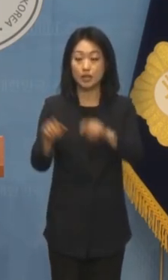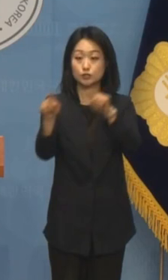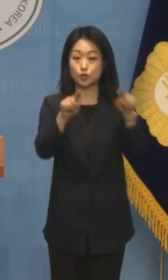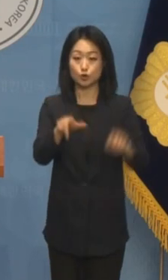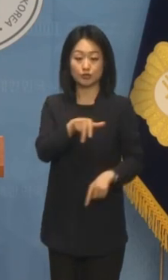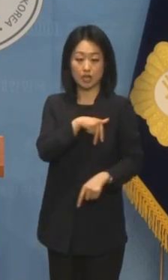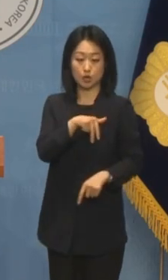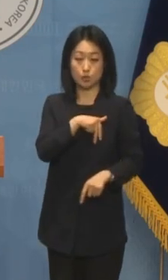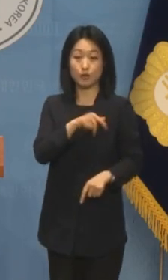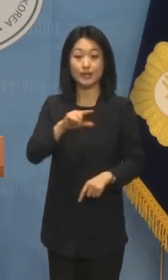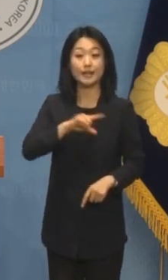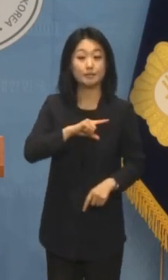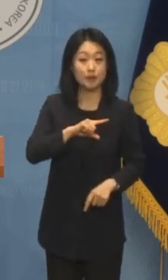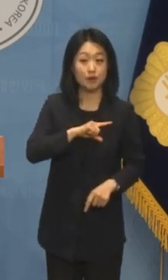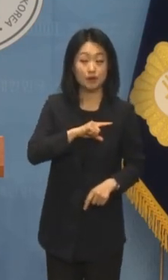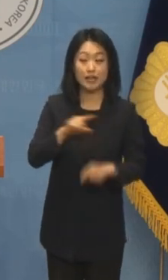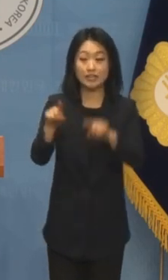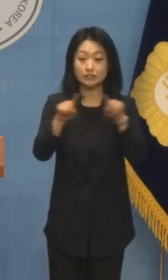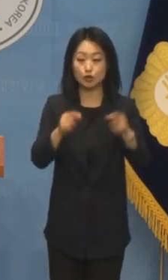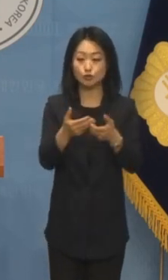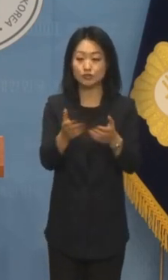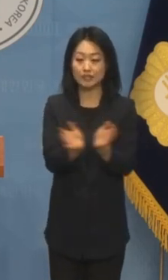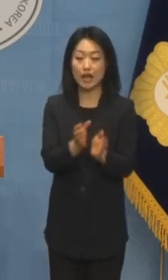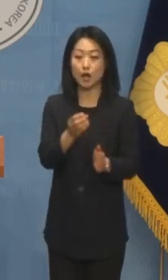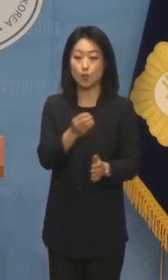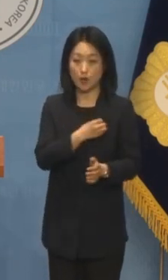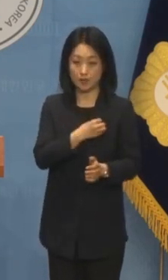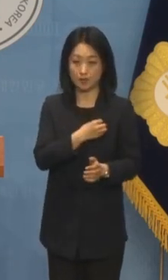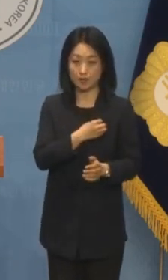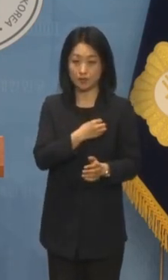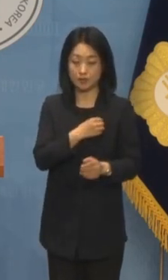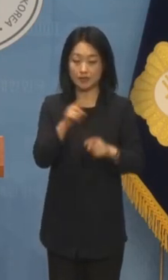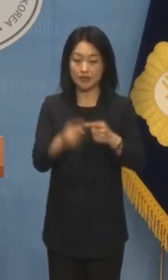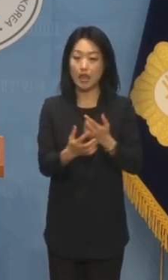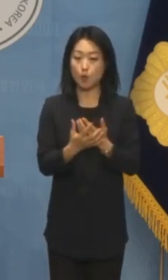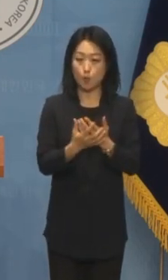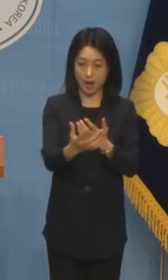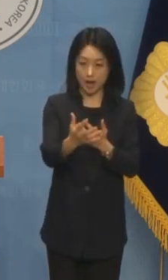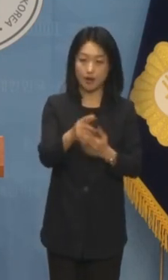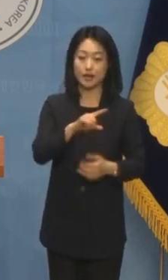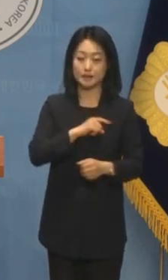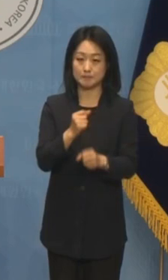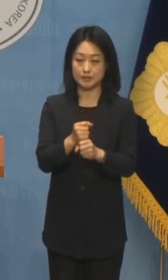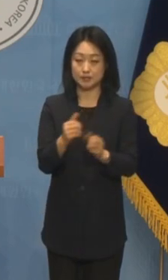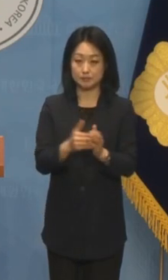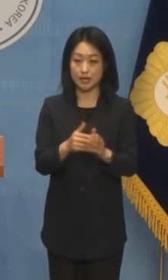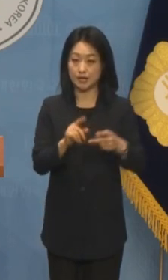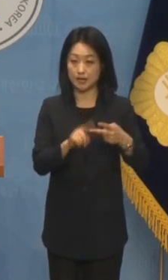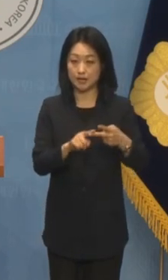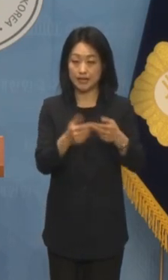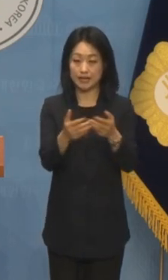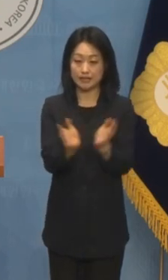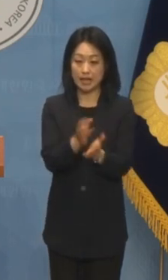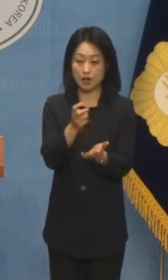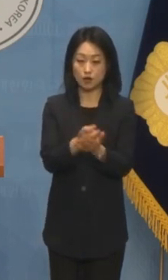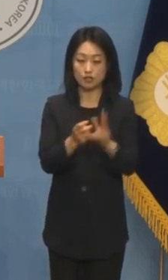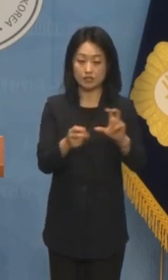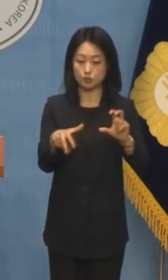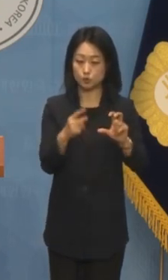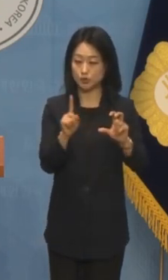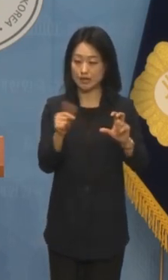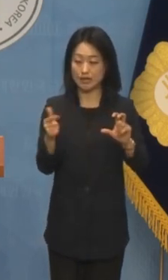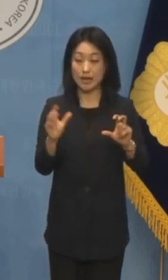대의원대회의 명칭을 전국 당대로 일괄 개정하는 아닙니다 둘째 당원 25조 1항에서